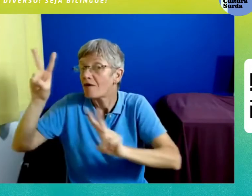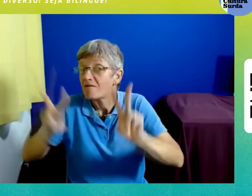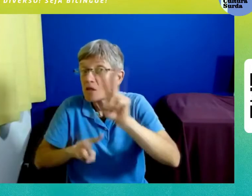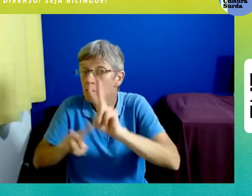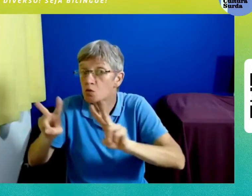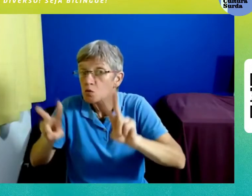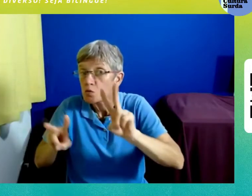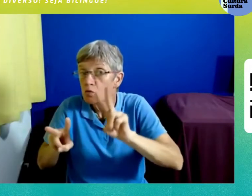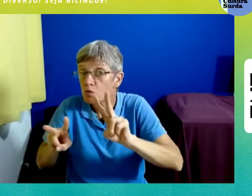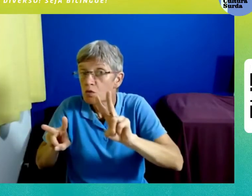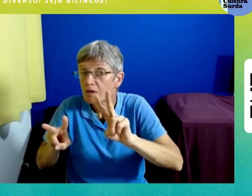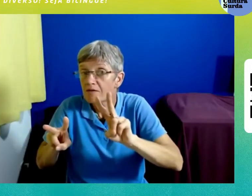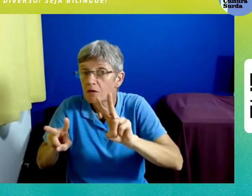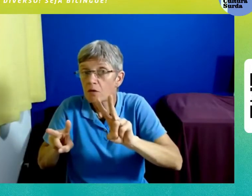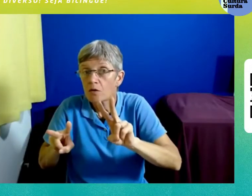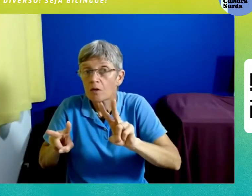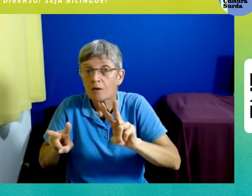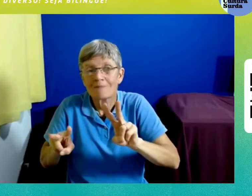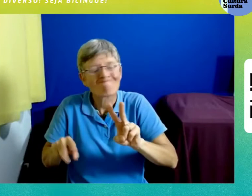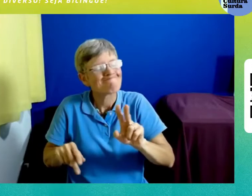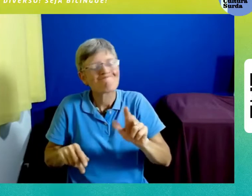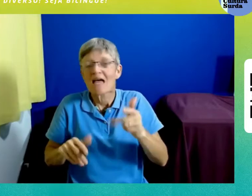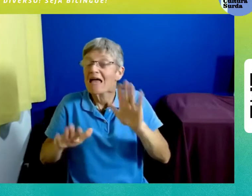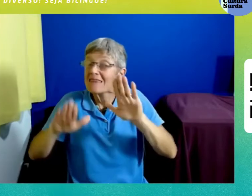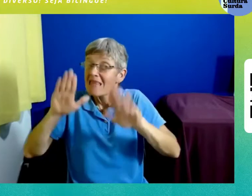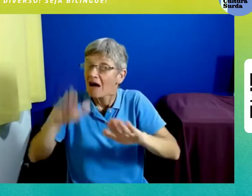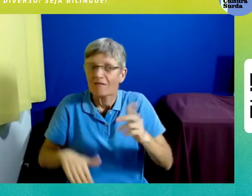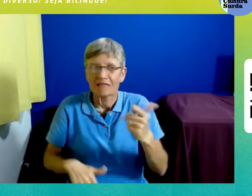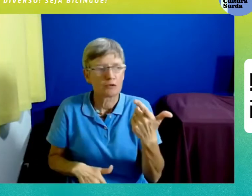Mas a literatura visual,